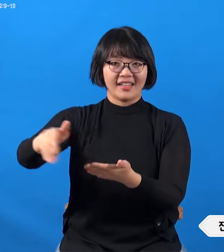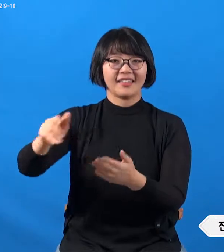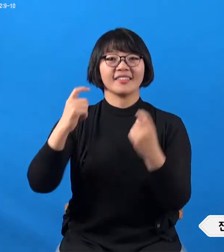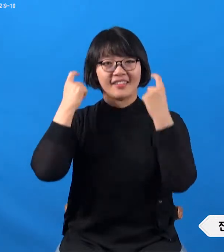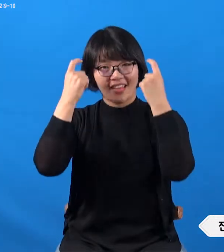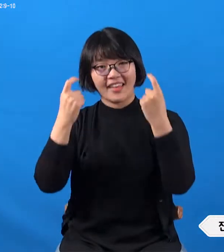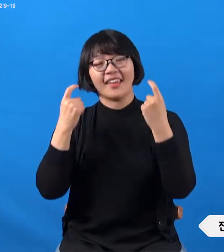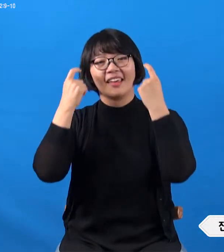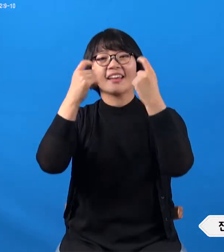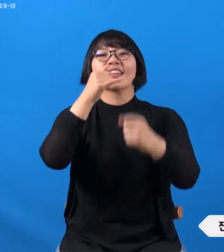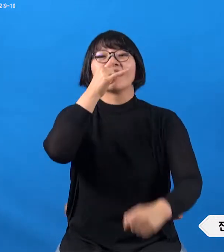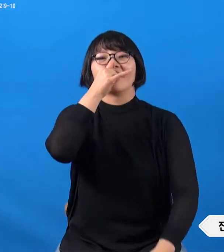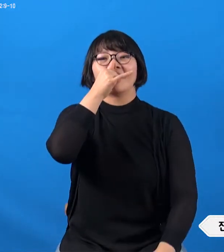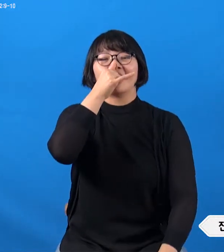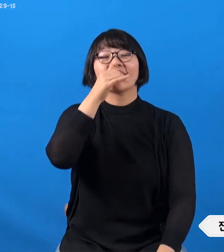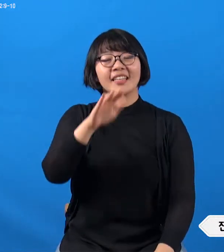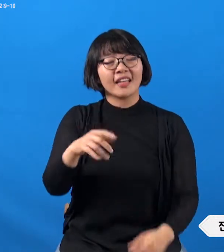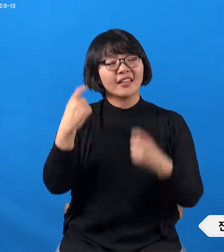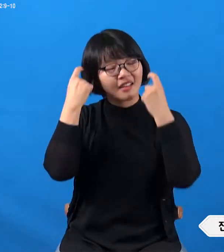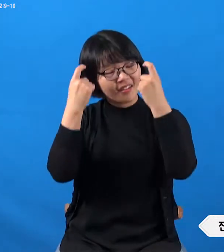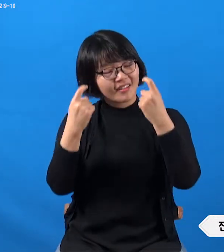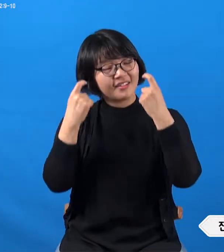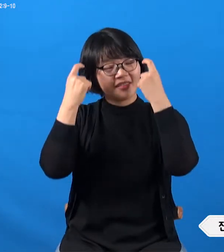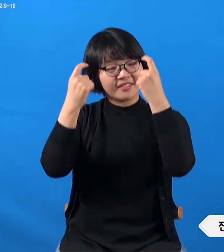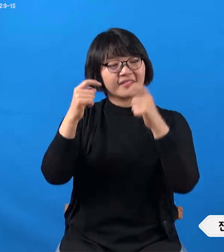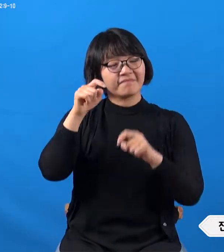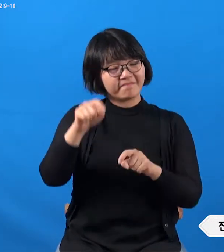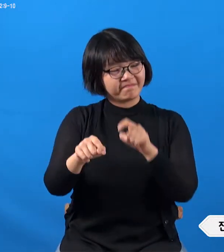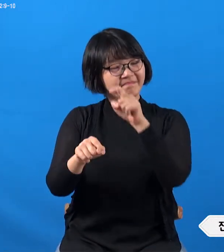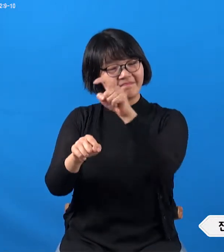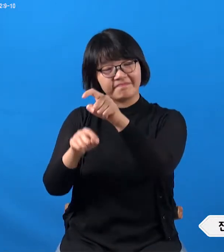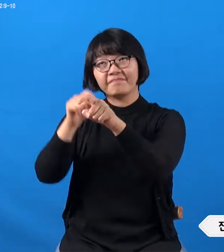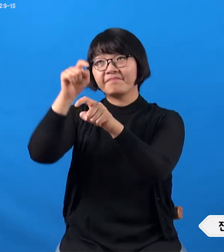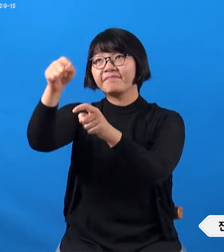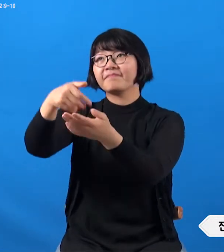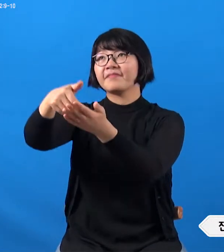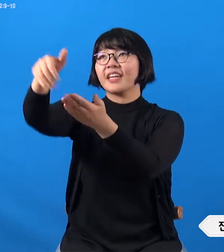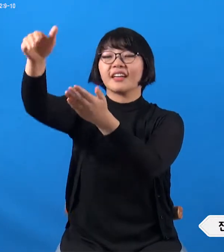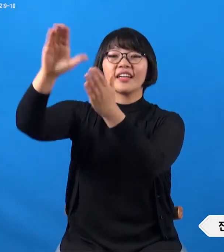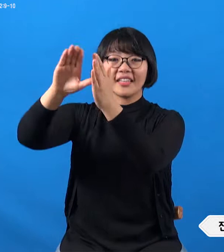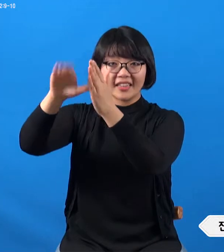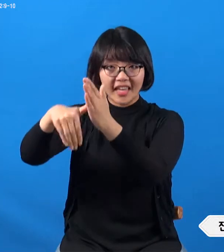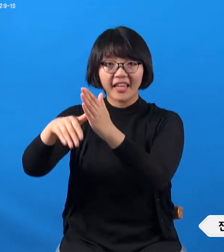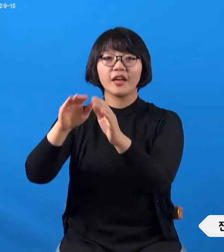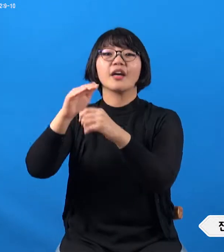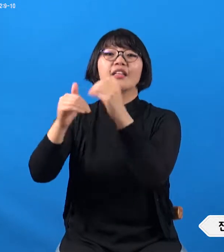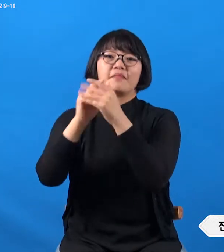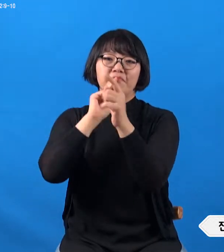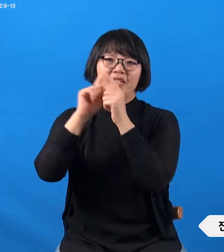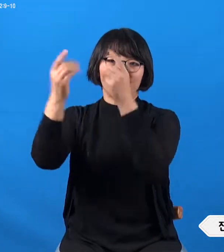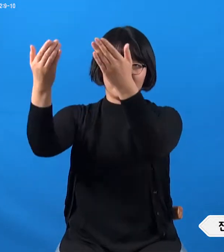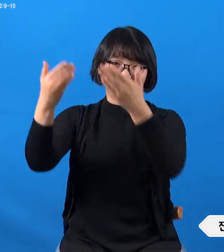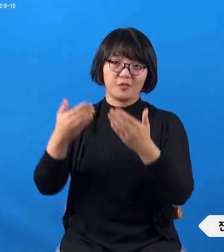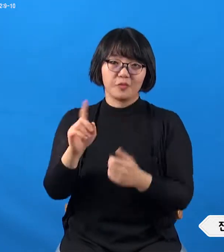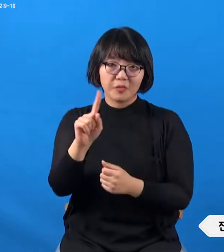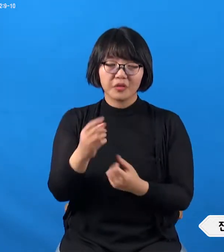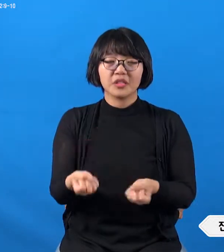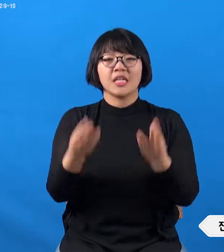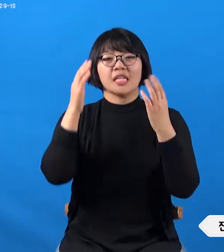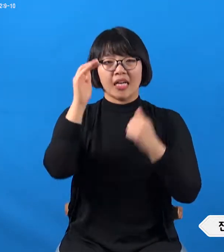삶입니다. 그러나 그 순례자가 하늘을 향해 나아갈 때 오늘 말씀하십니다.